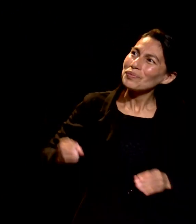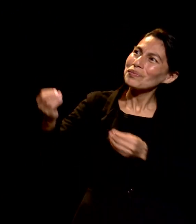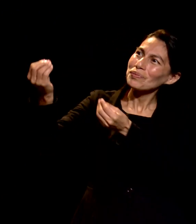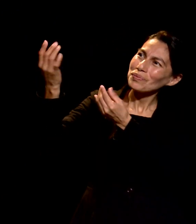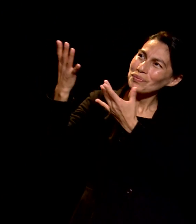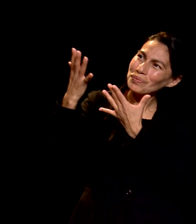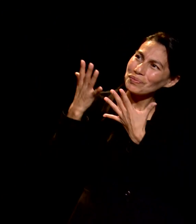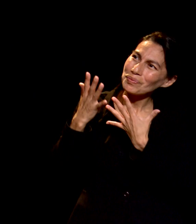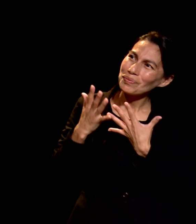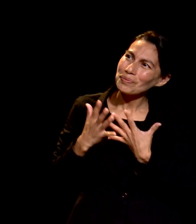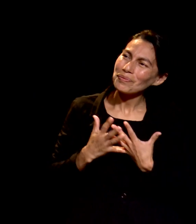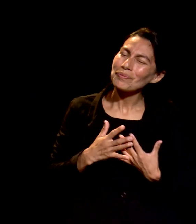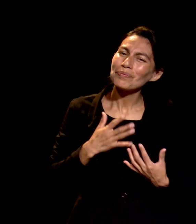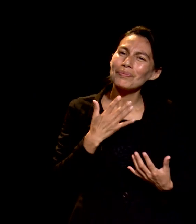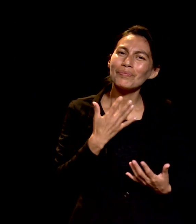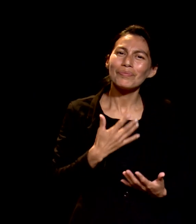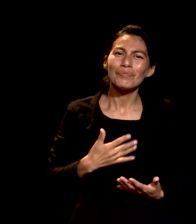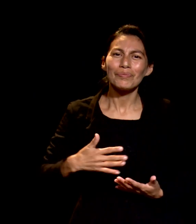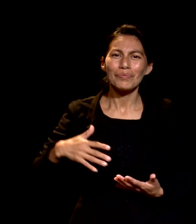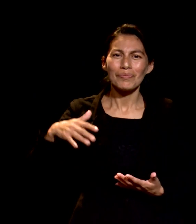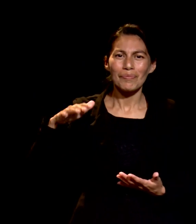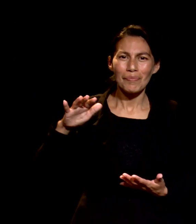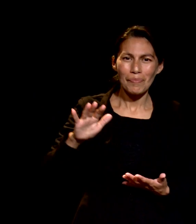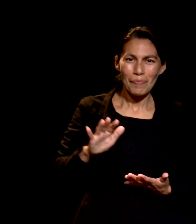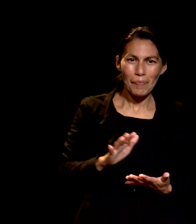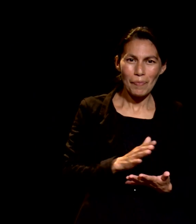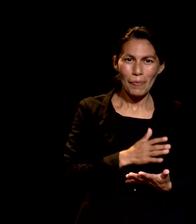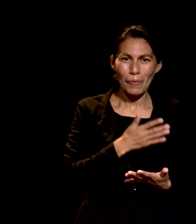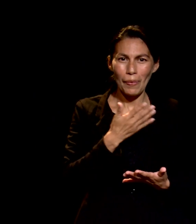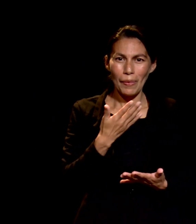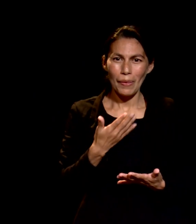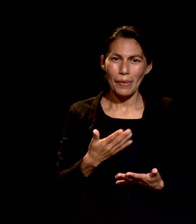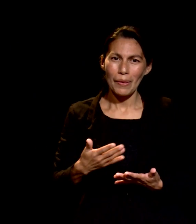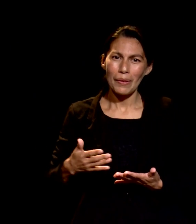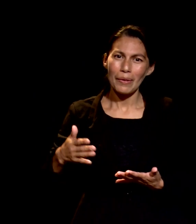Todo tiene su tiempo